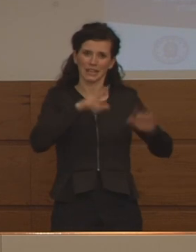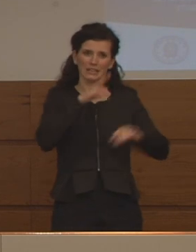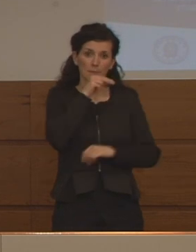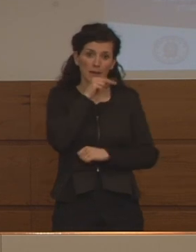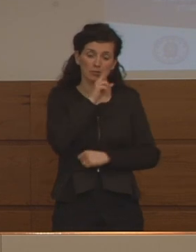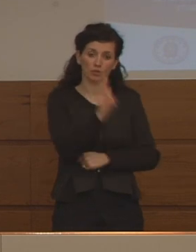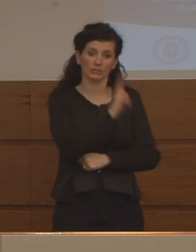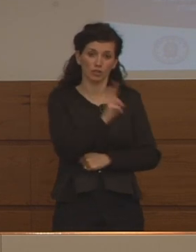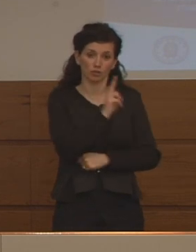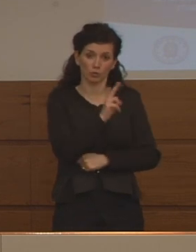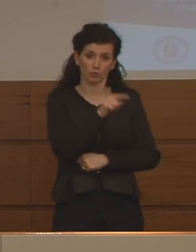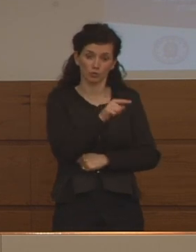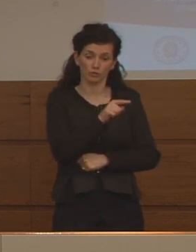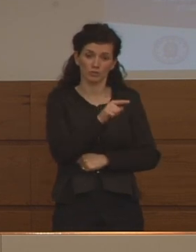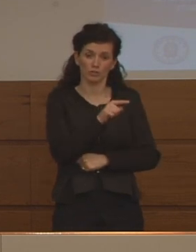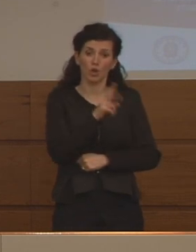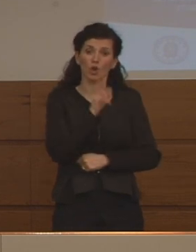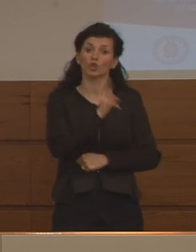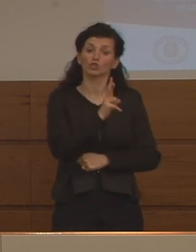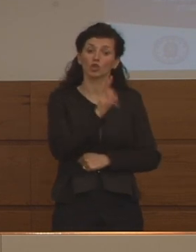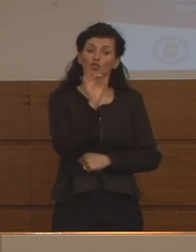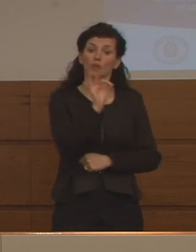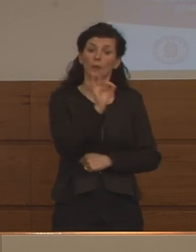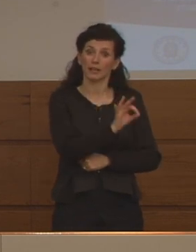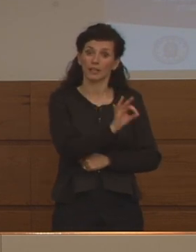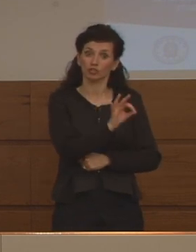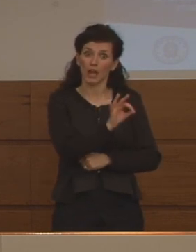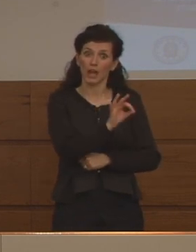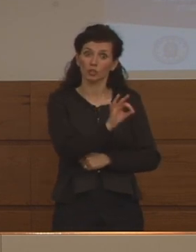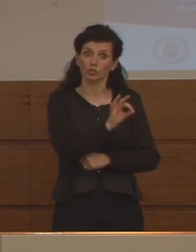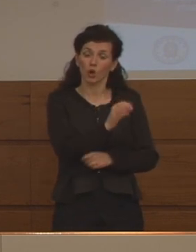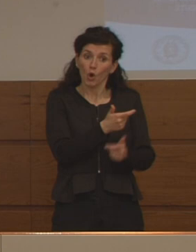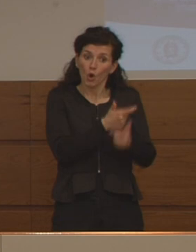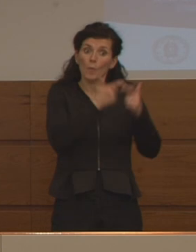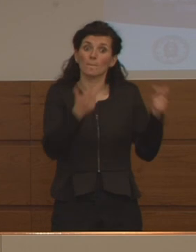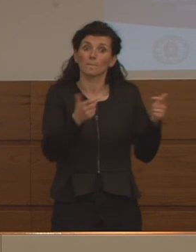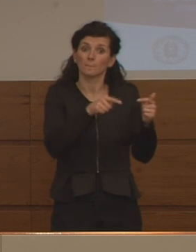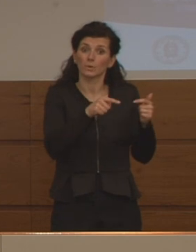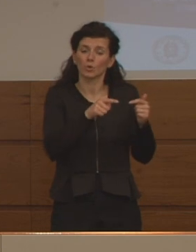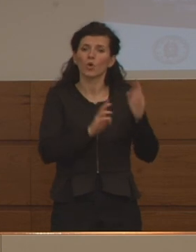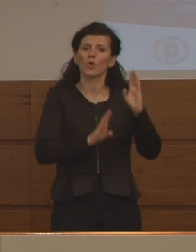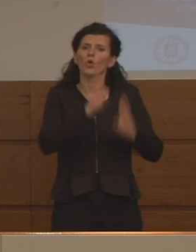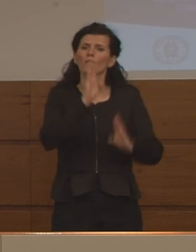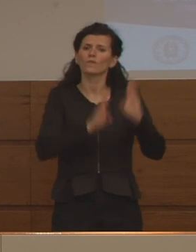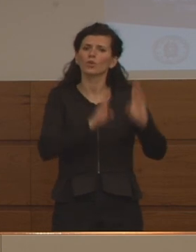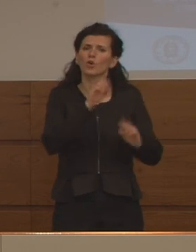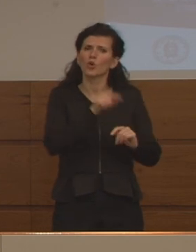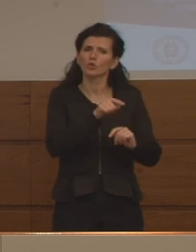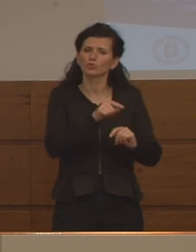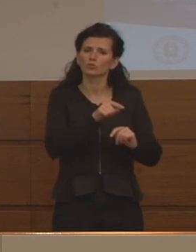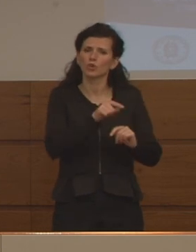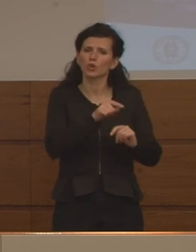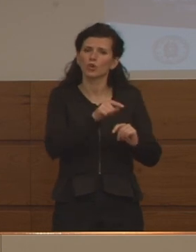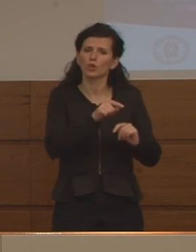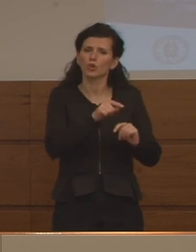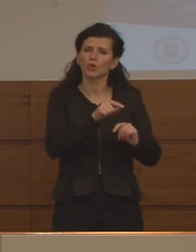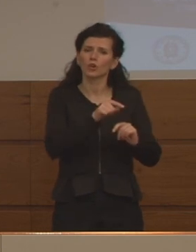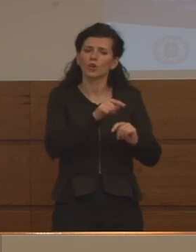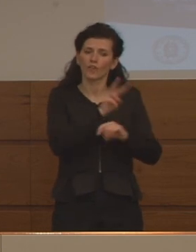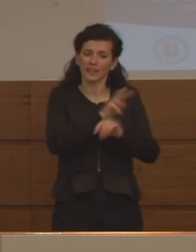deceduti erano il 12 per cento in piu rispetto al numero del giorno